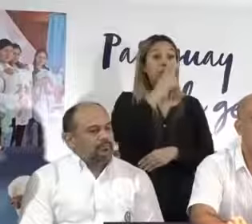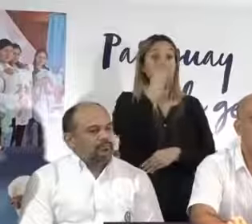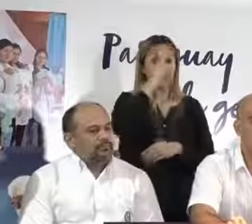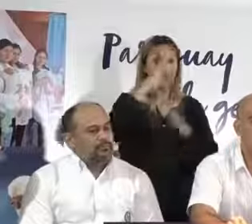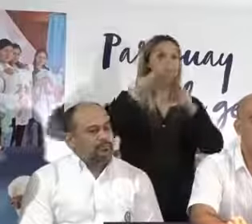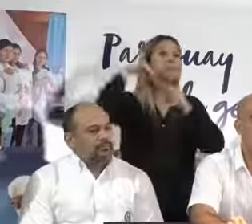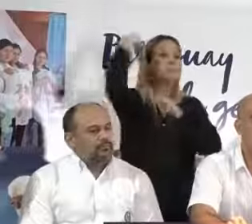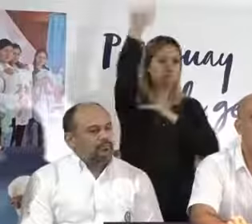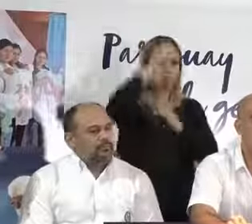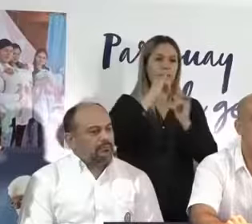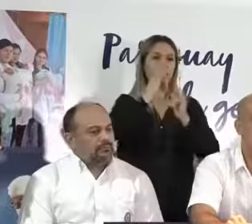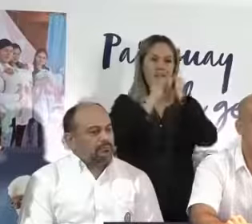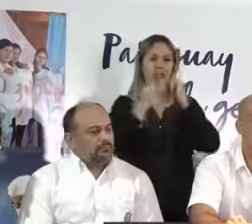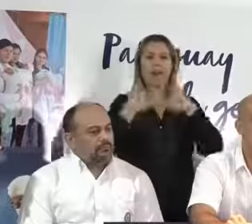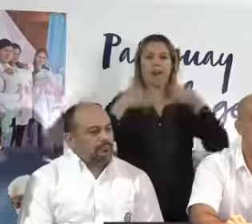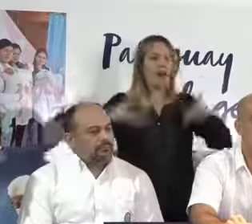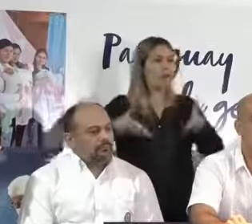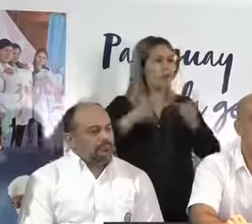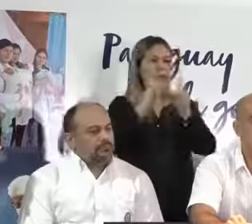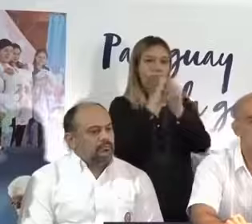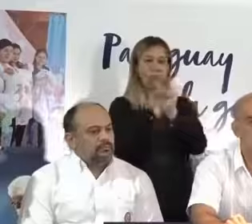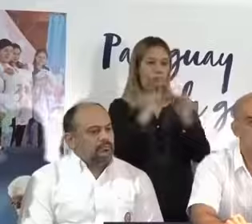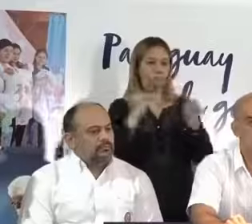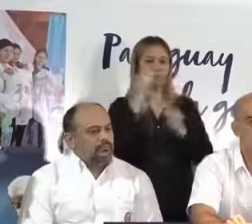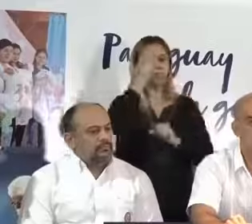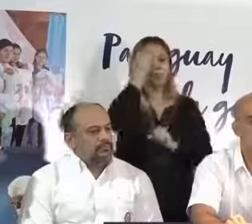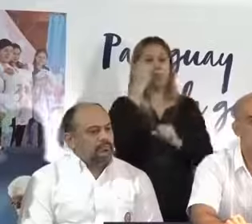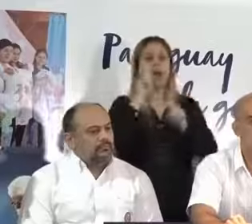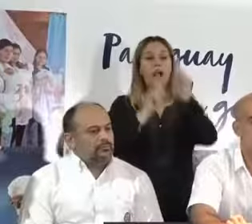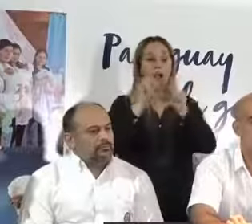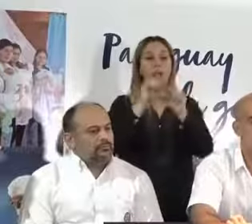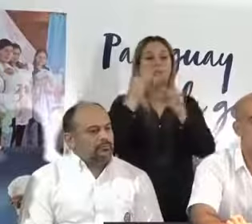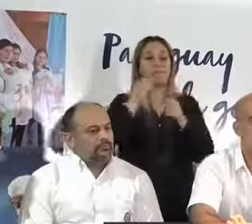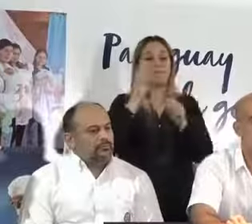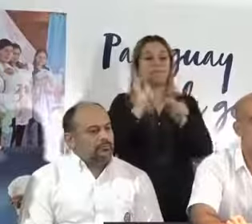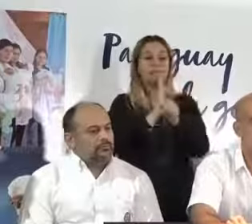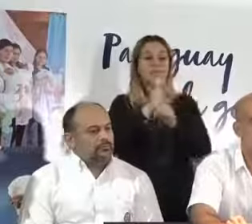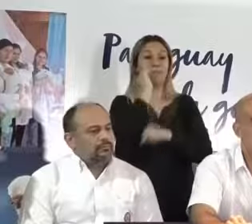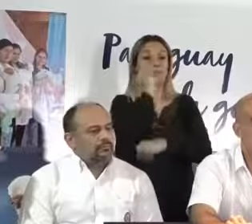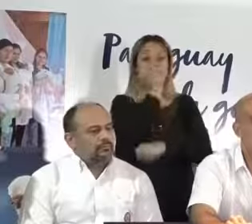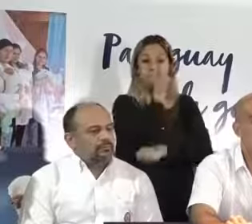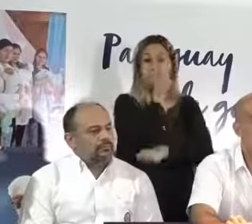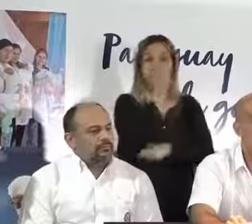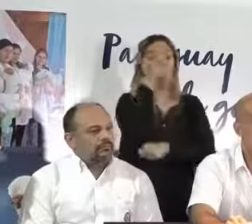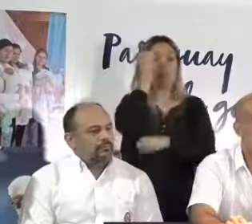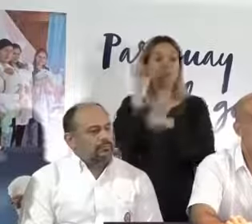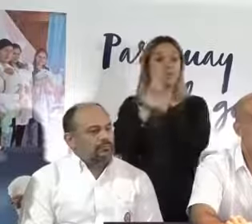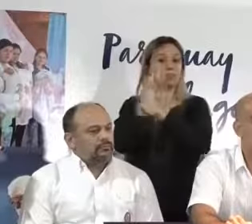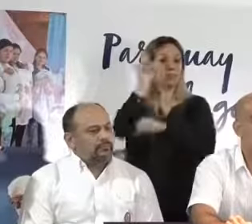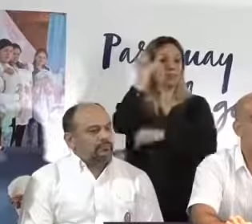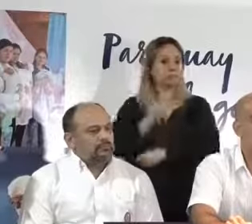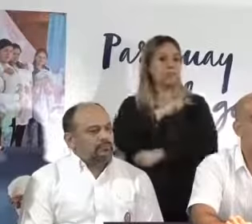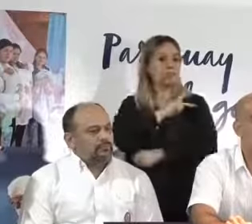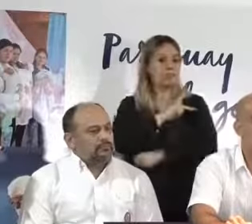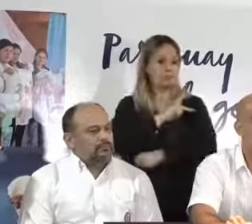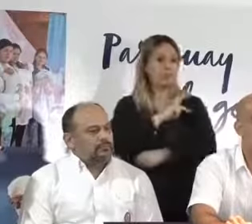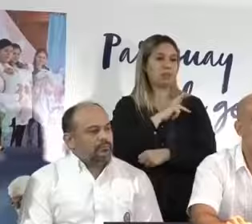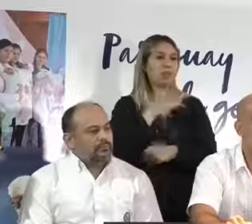vuelvo a enfatizar la necesidad de que hay ciertos datos que deben ser cuidados. Puedo mencionar que estamos hablando del